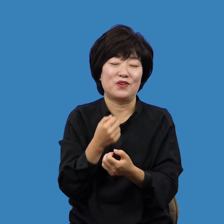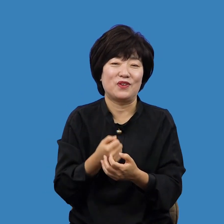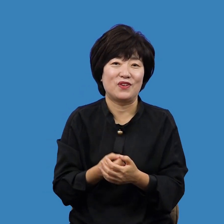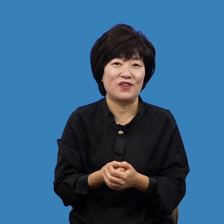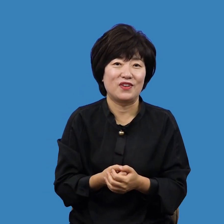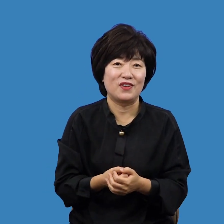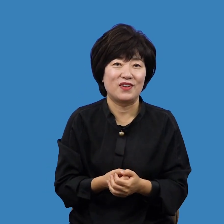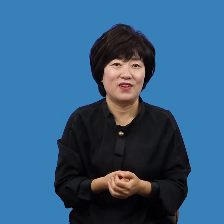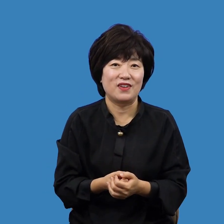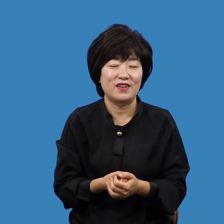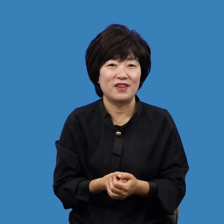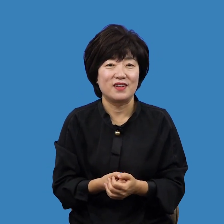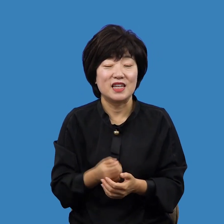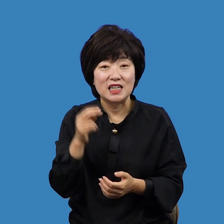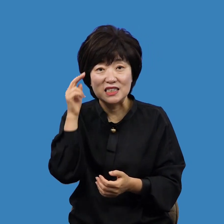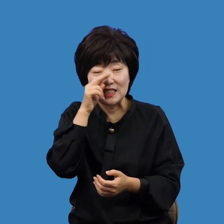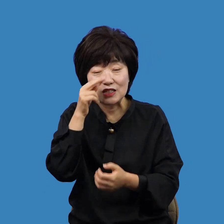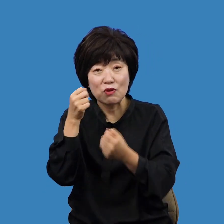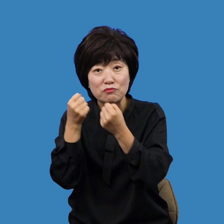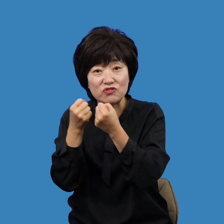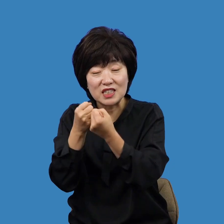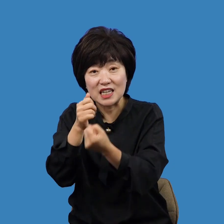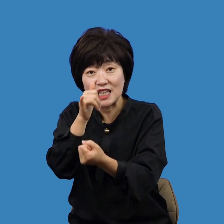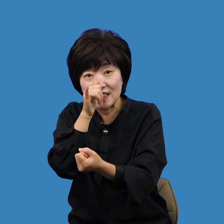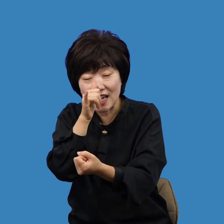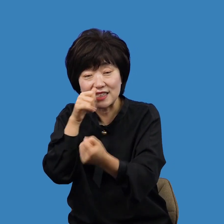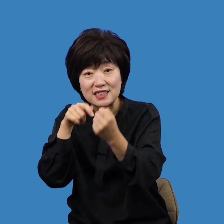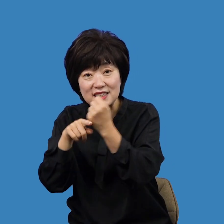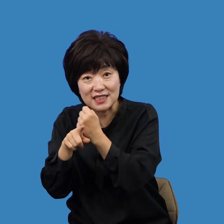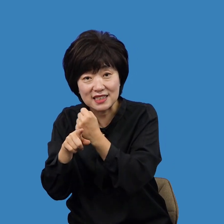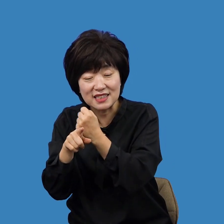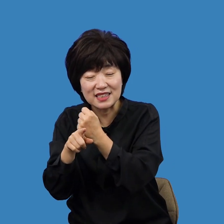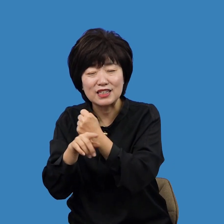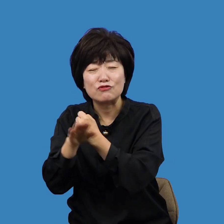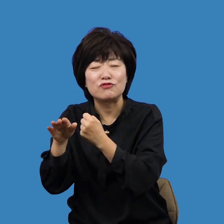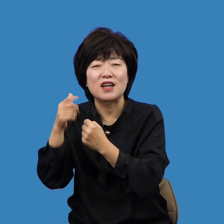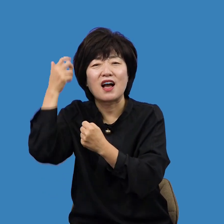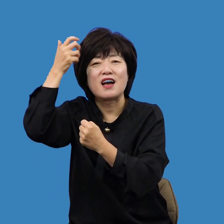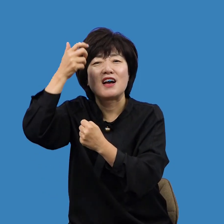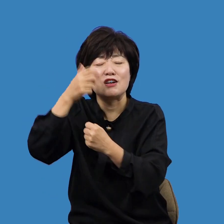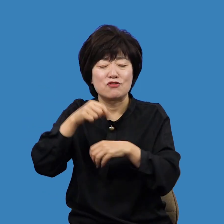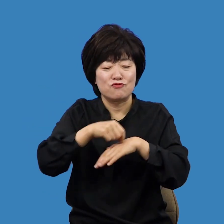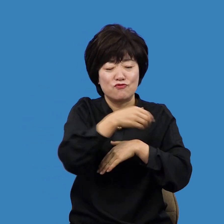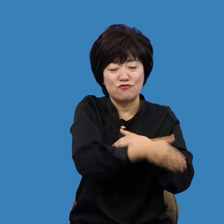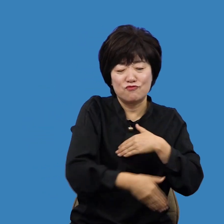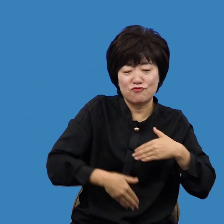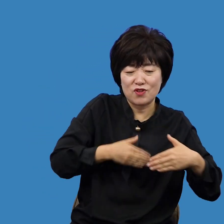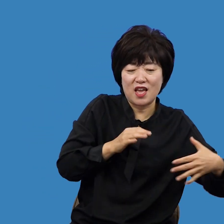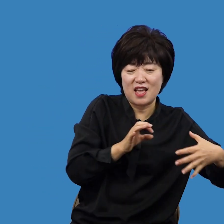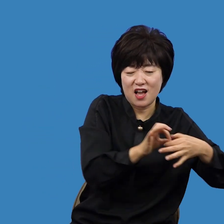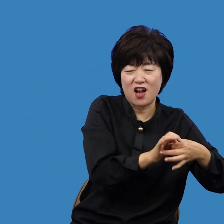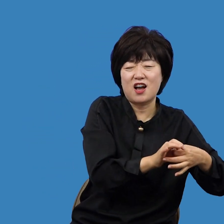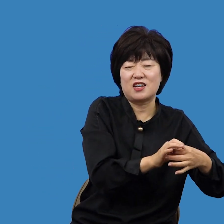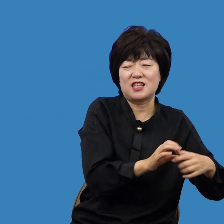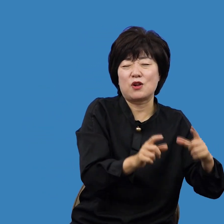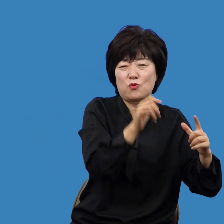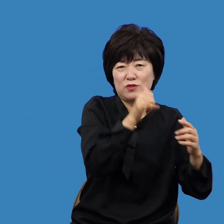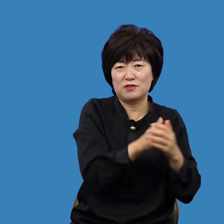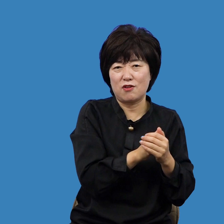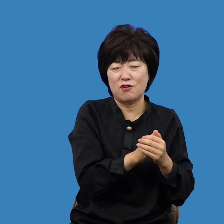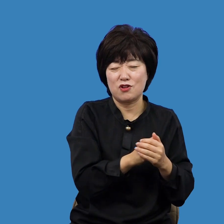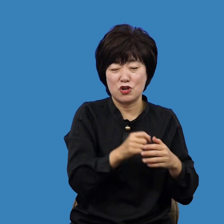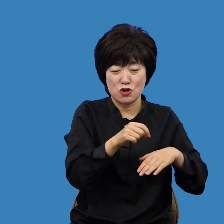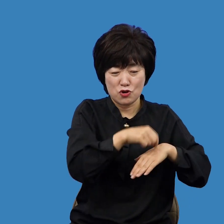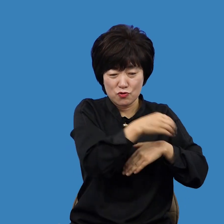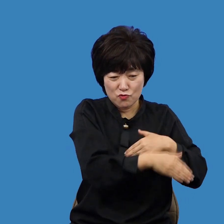네. 그래서 여러분, 시기와 분쟁이 있다고 하는 것은 우리가 육의 삶을 살고 있다는 뜻입니다. 육의 기준으로 육에